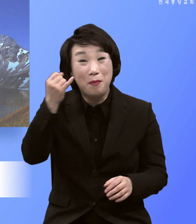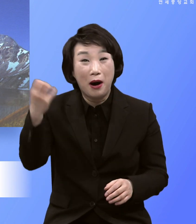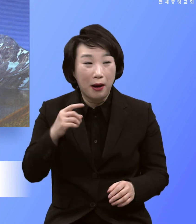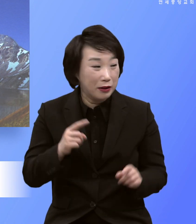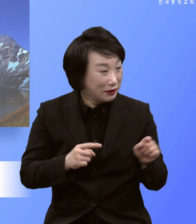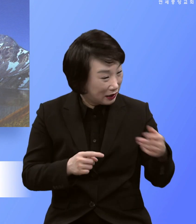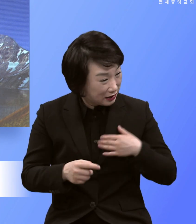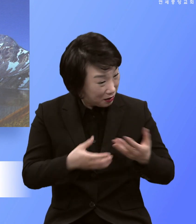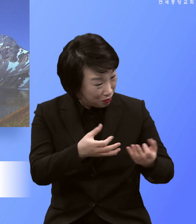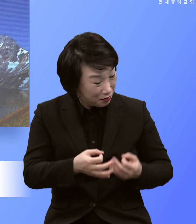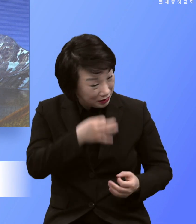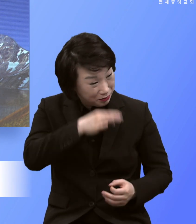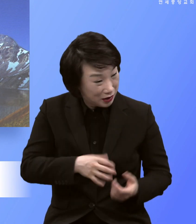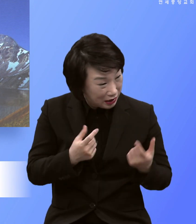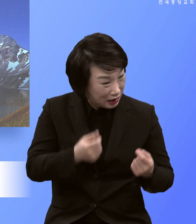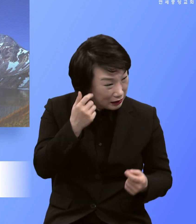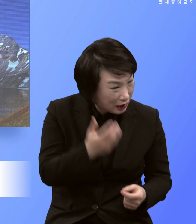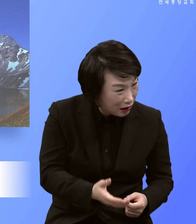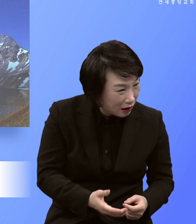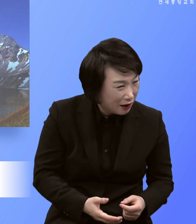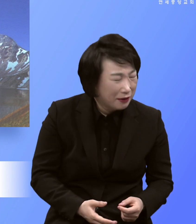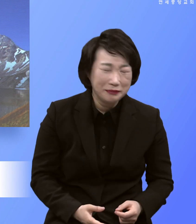힘든 것 같으냐?